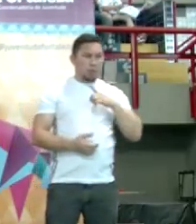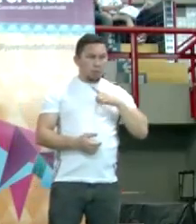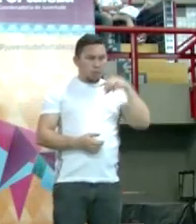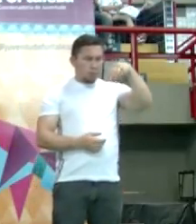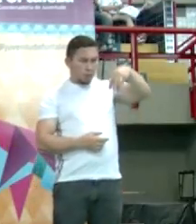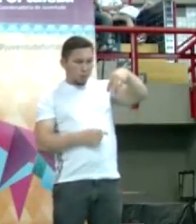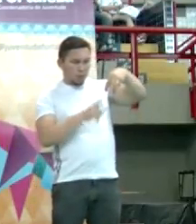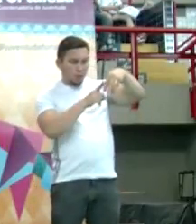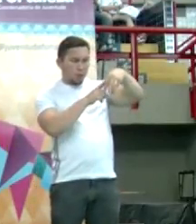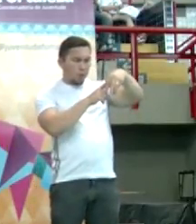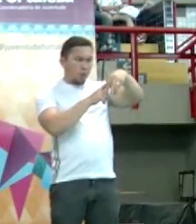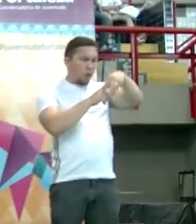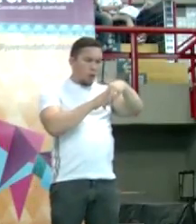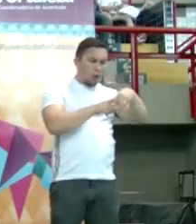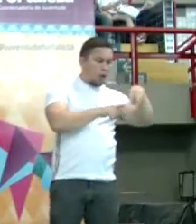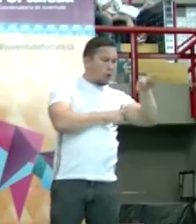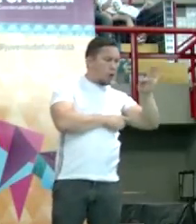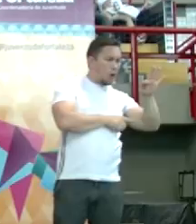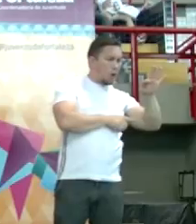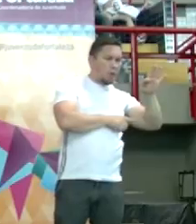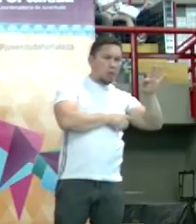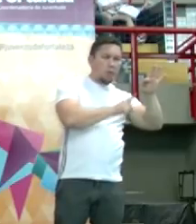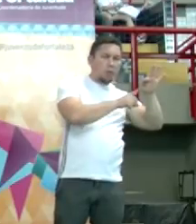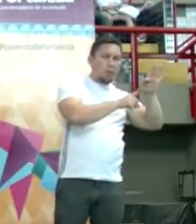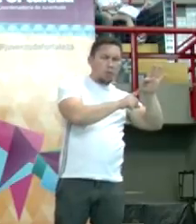não? Como é que a gente muda o peso?